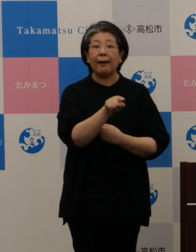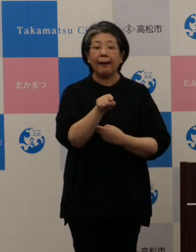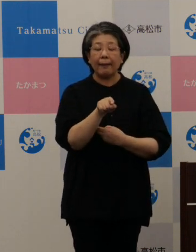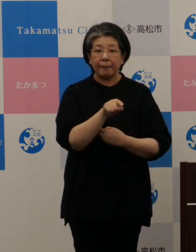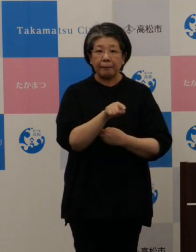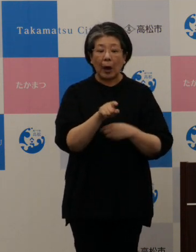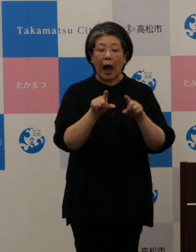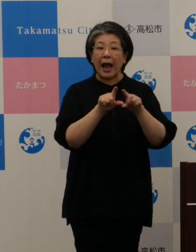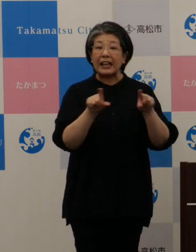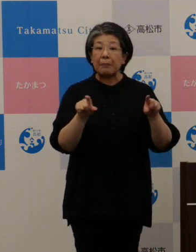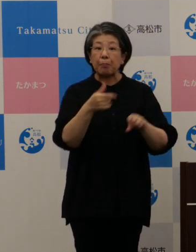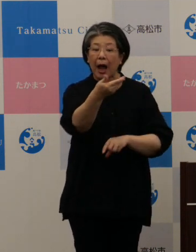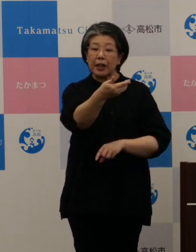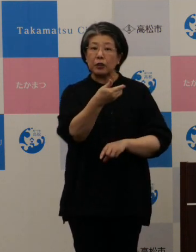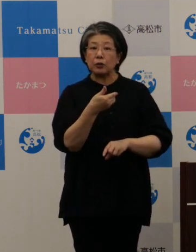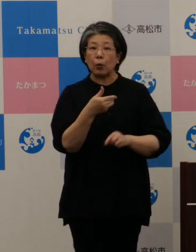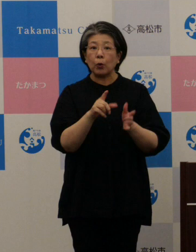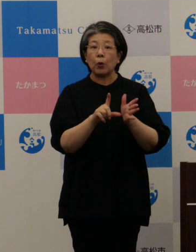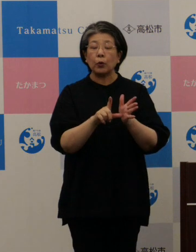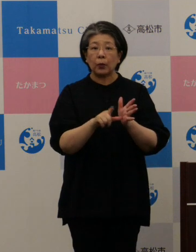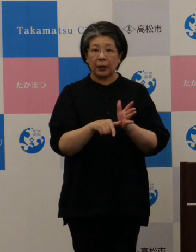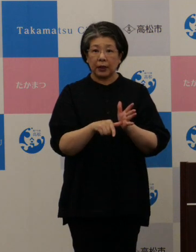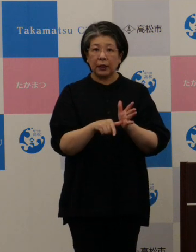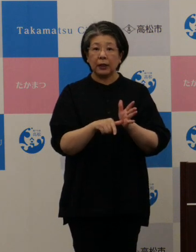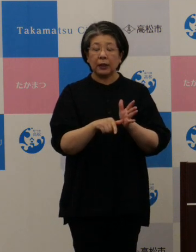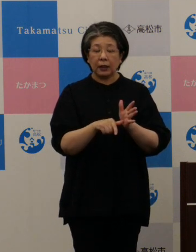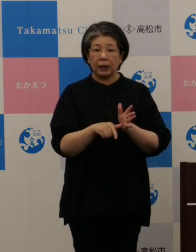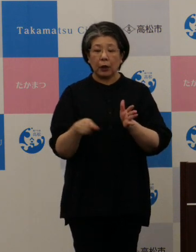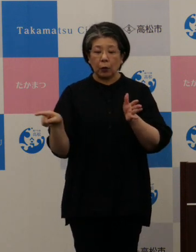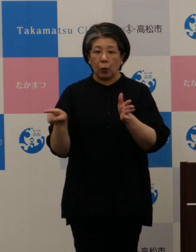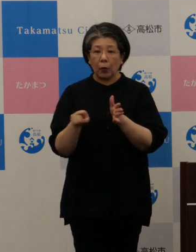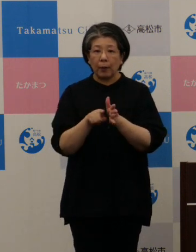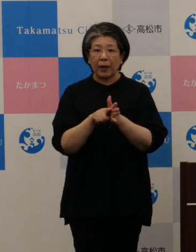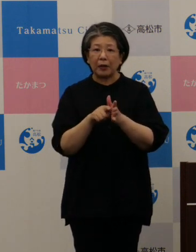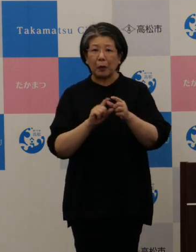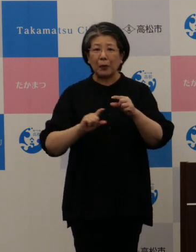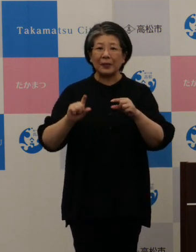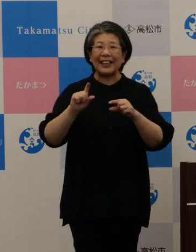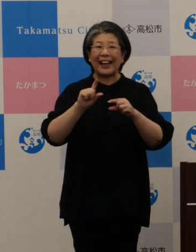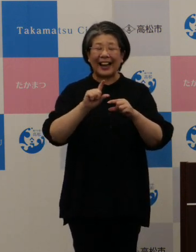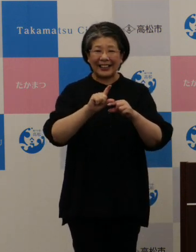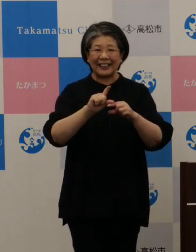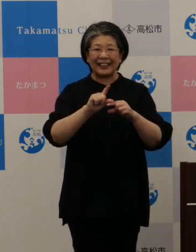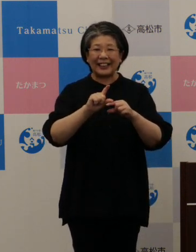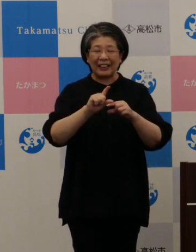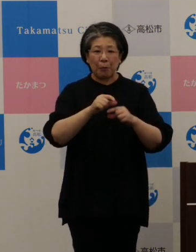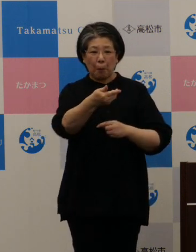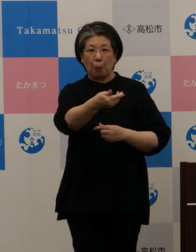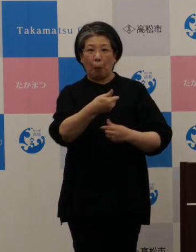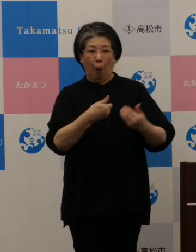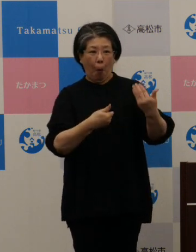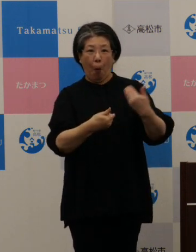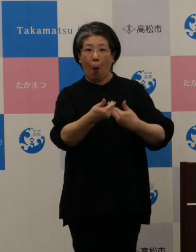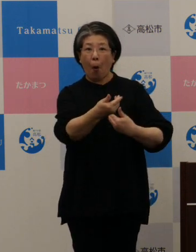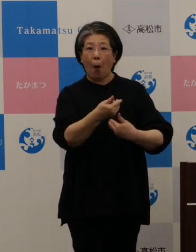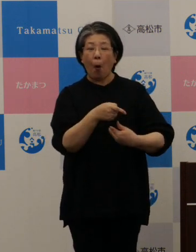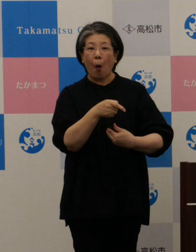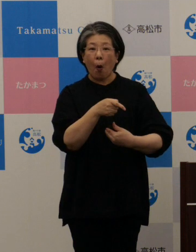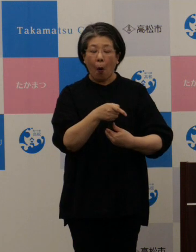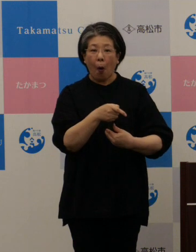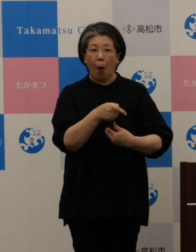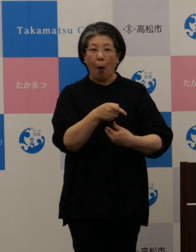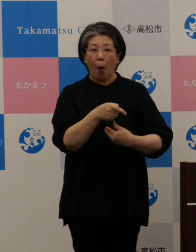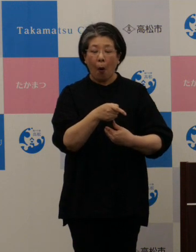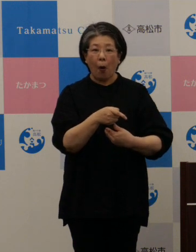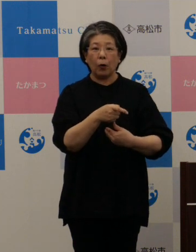に一般質問において、まあ、非常にこれまで以上に、質問の、質問者